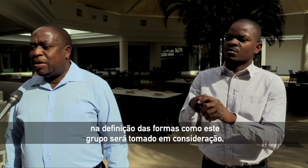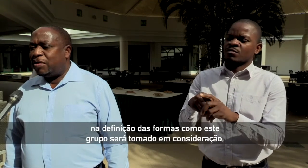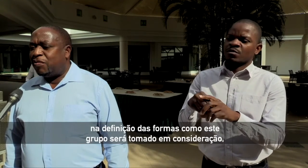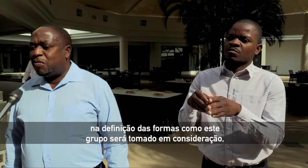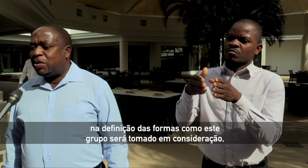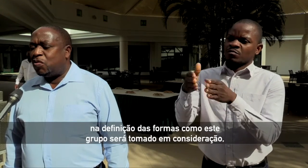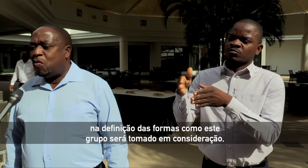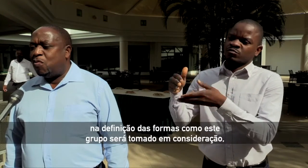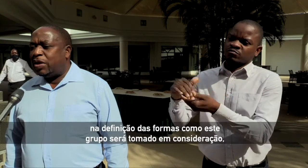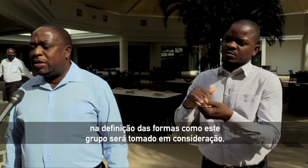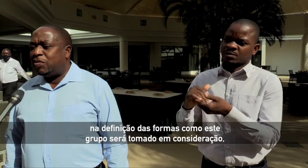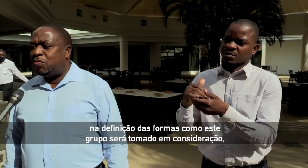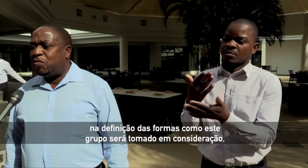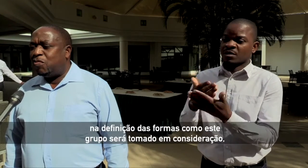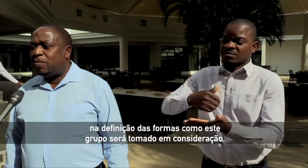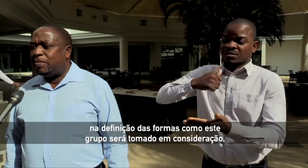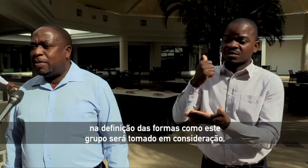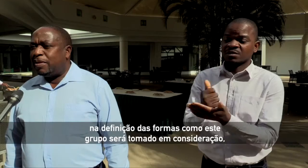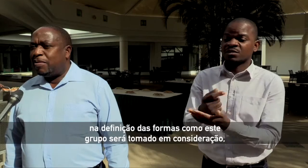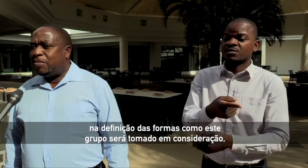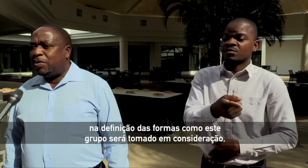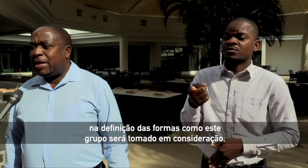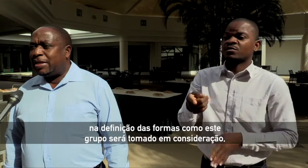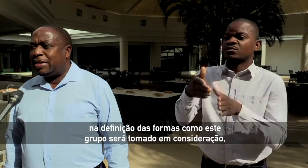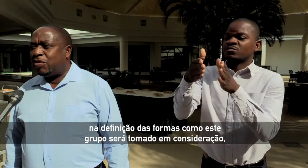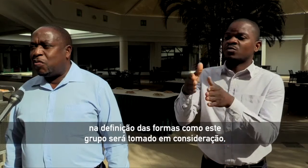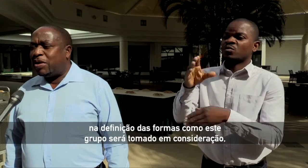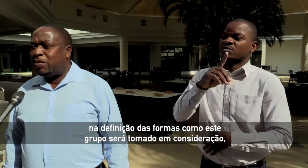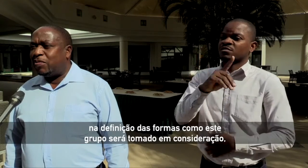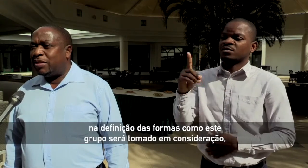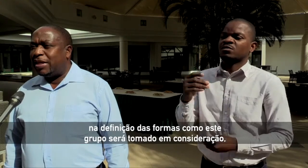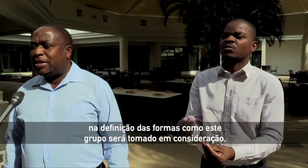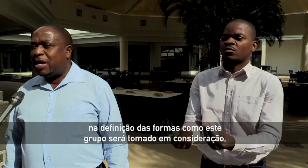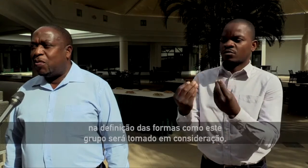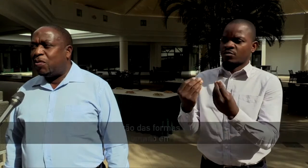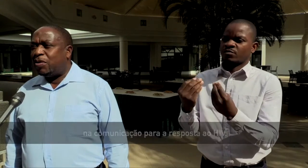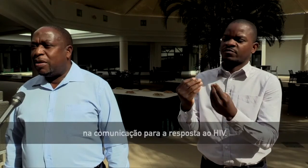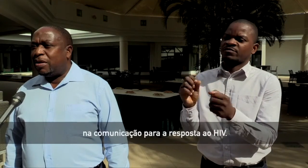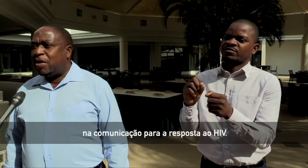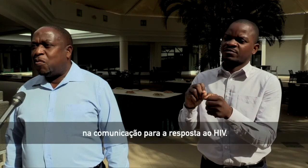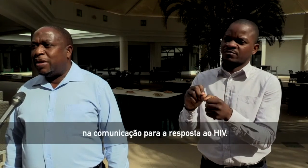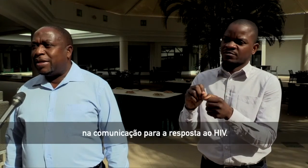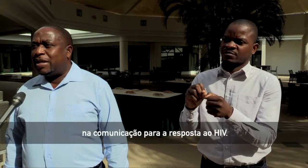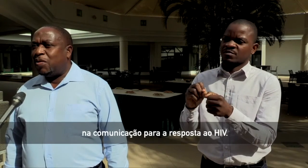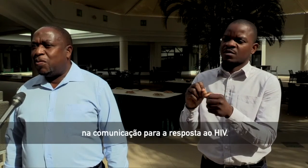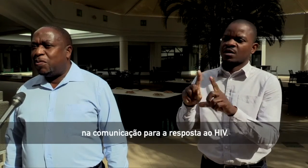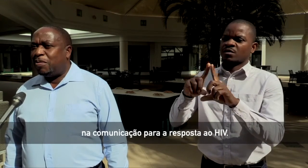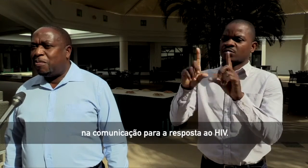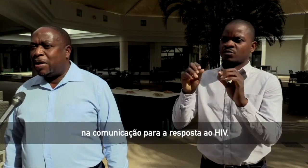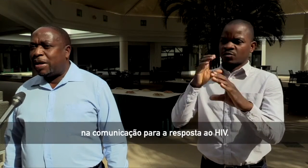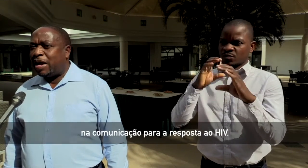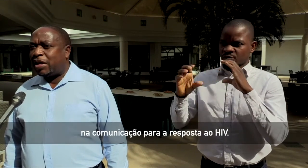das formas como este grupo poderá ser tomado em consideração na comunicação